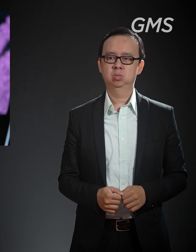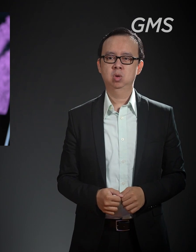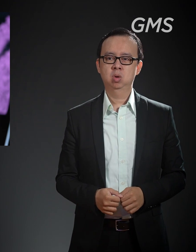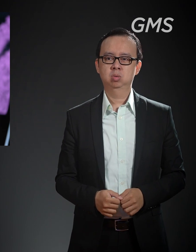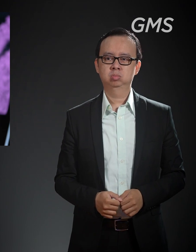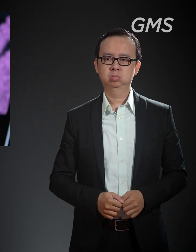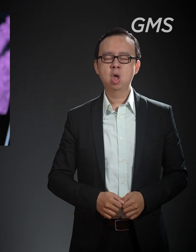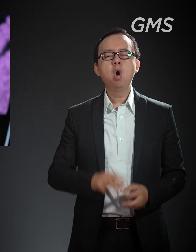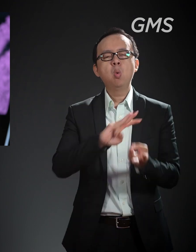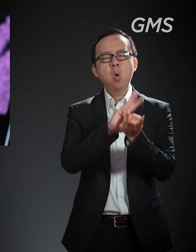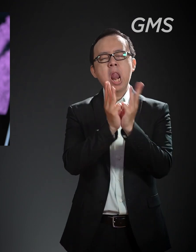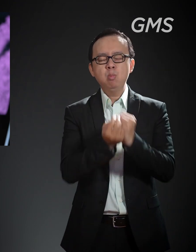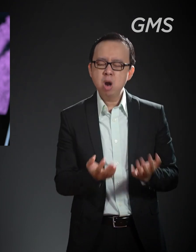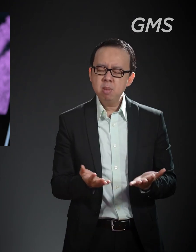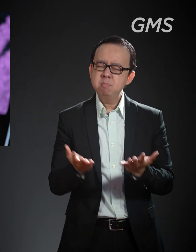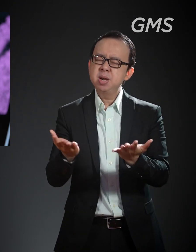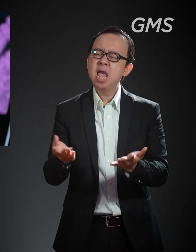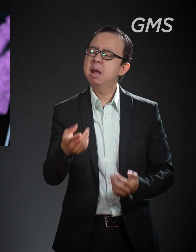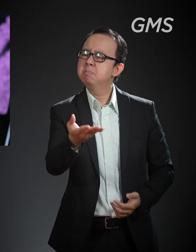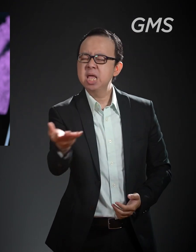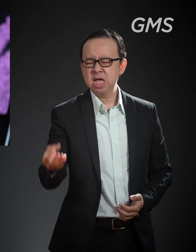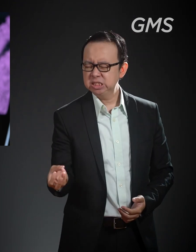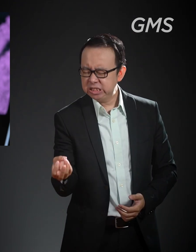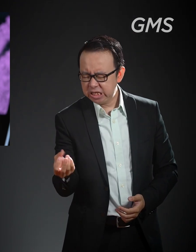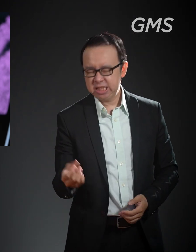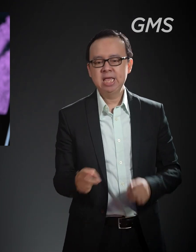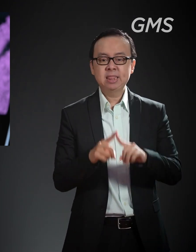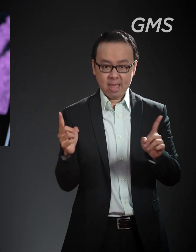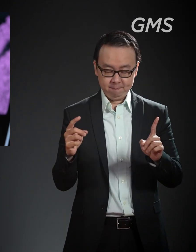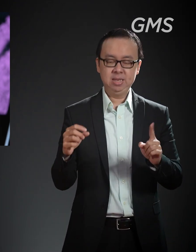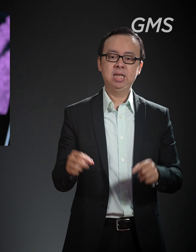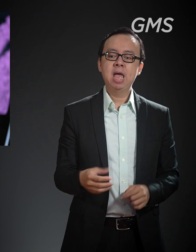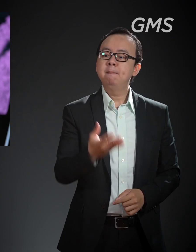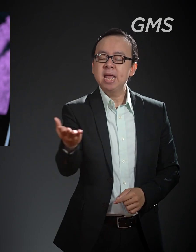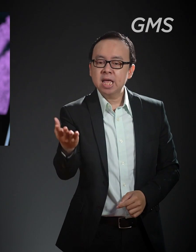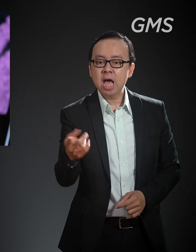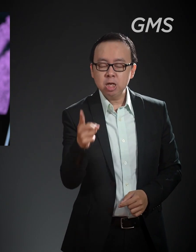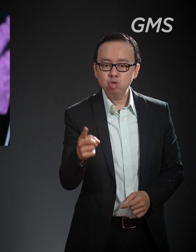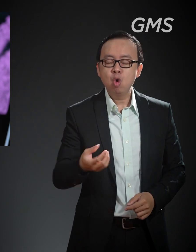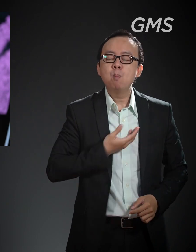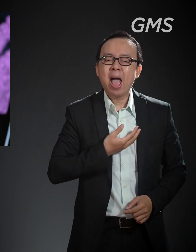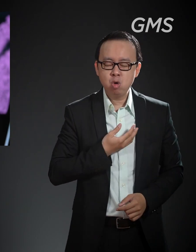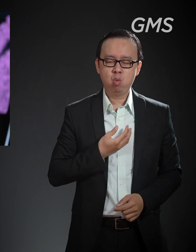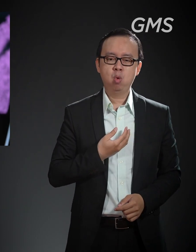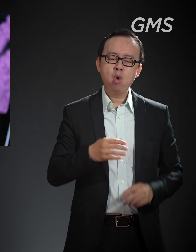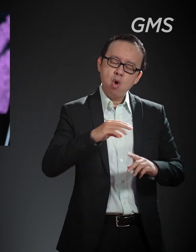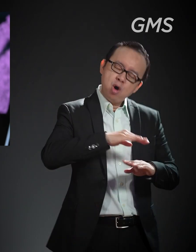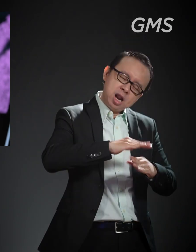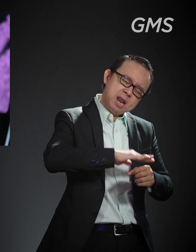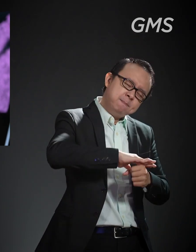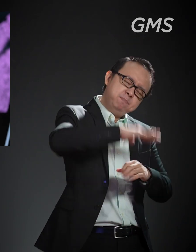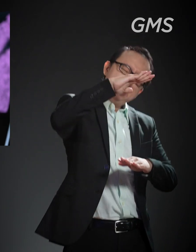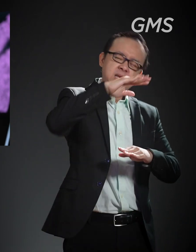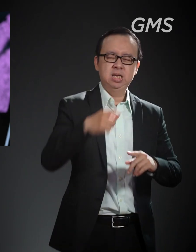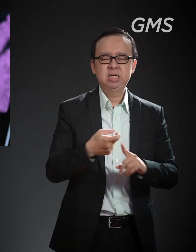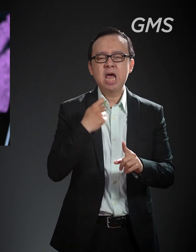Sekalipun pemberian mereka tidak seberapa, Paulus tahu mereka berusaha. Menurut kemampuan mereka, bahkan melampaui kemampuan mereka. Ada 2 level di